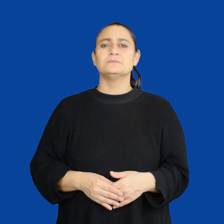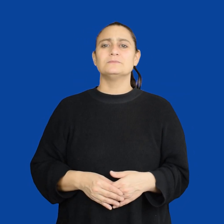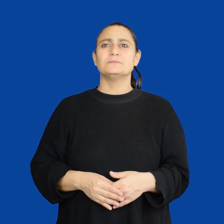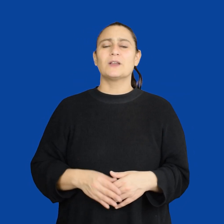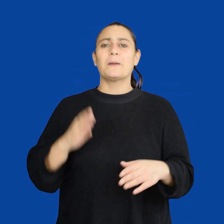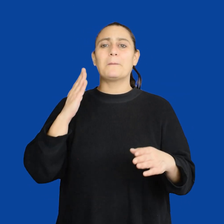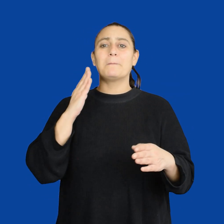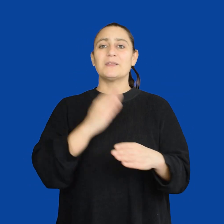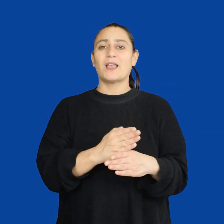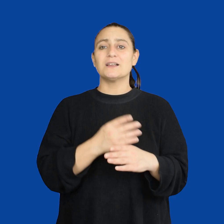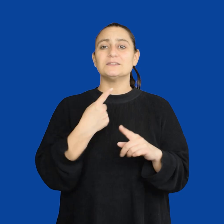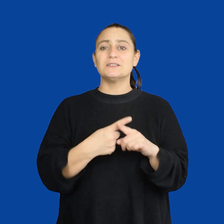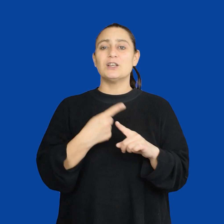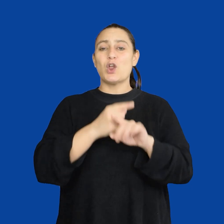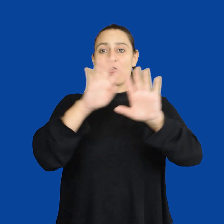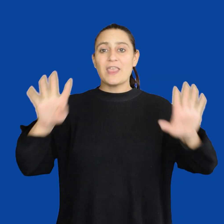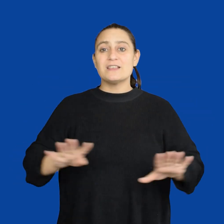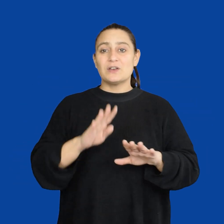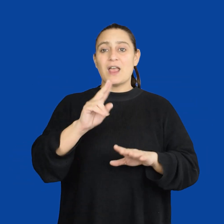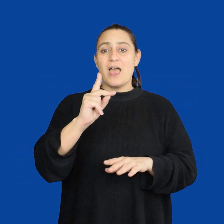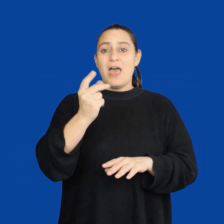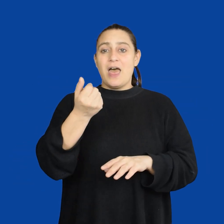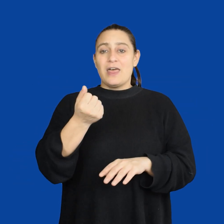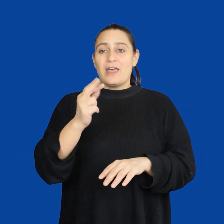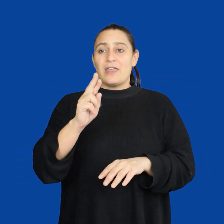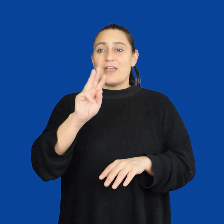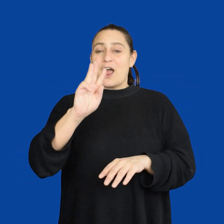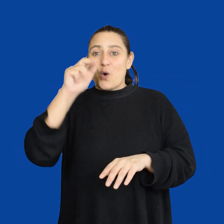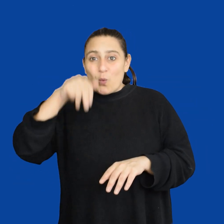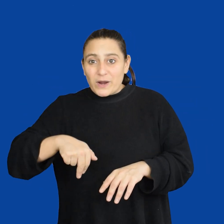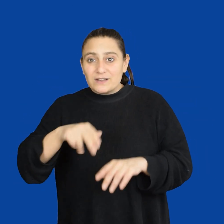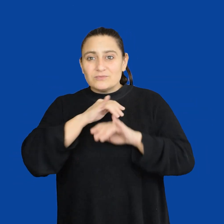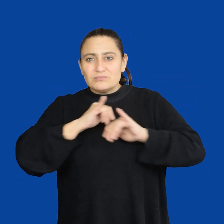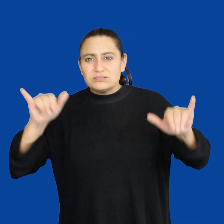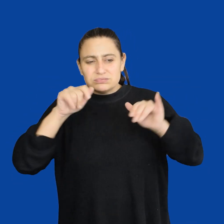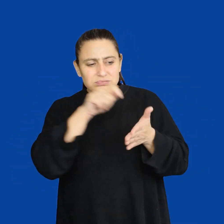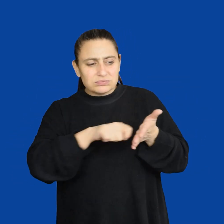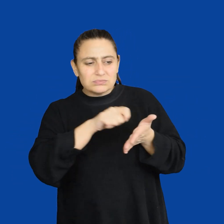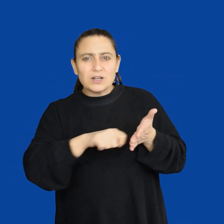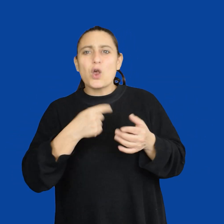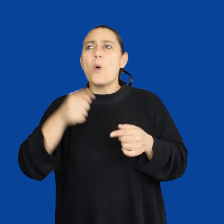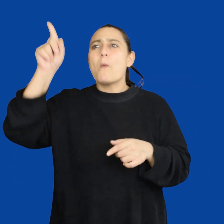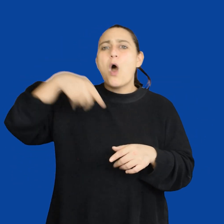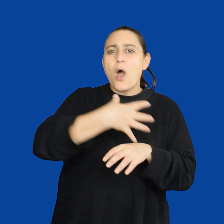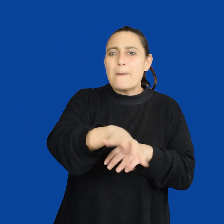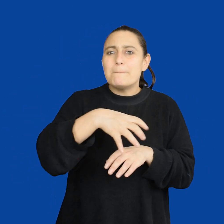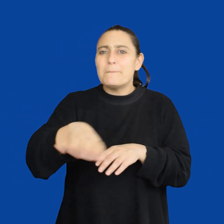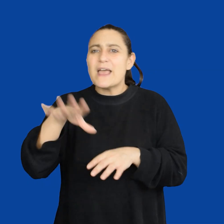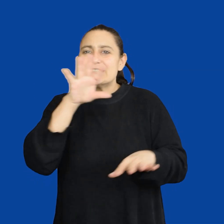humanos. Hacia mediados del siglo XIX Charles Darwin publicó su magnum opus El origen de las especies,